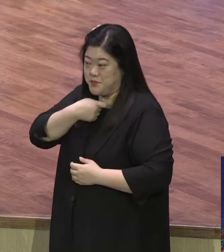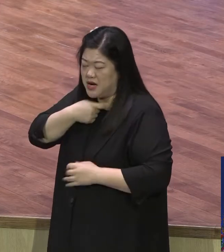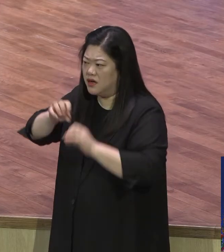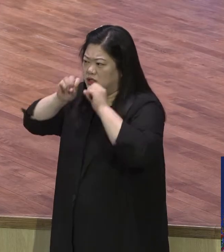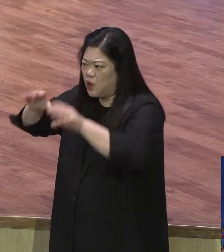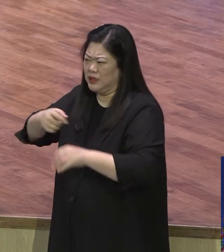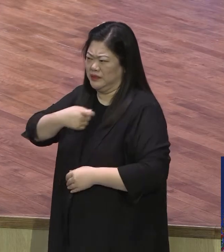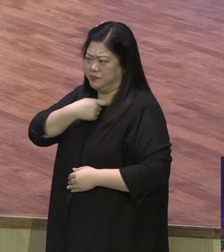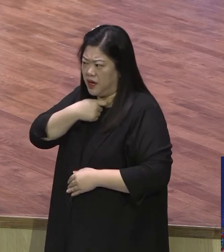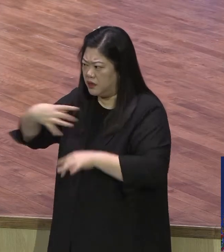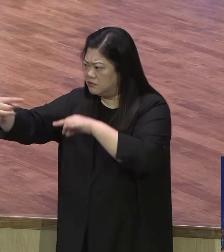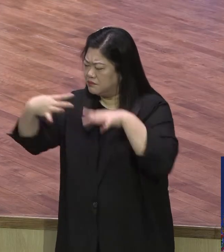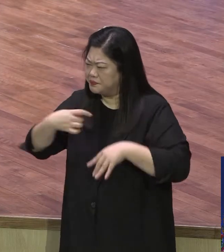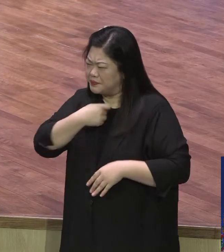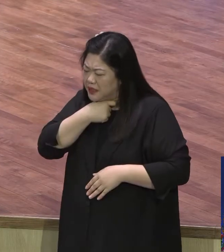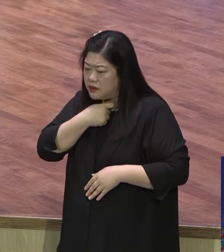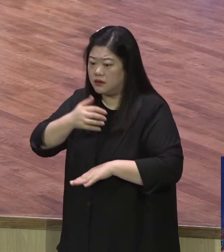가보는 거예요